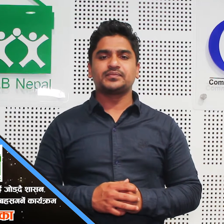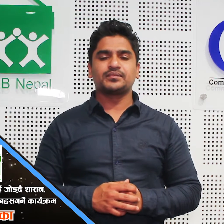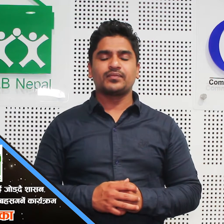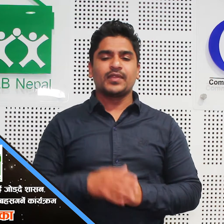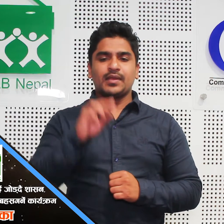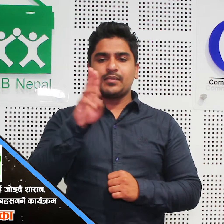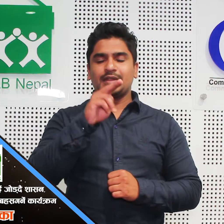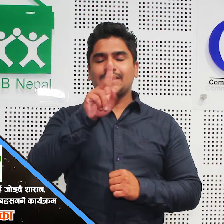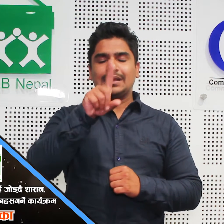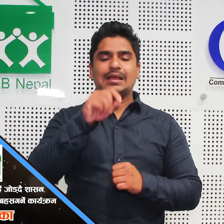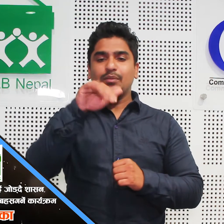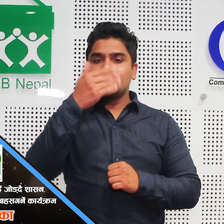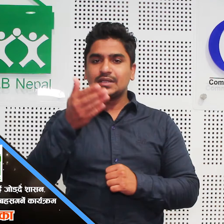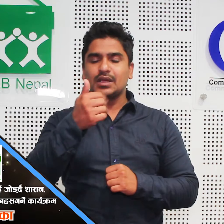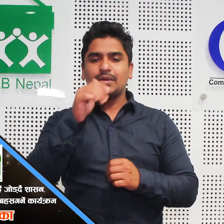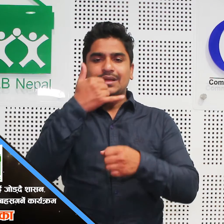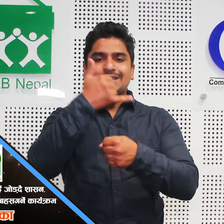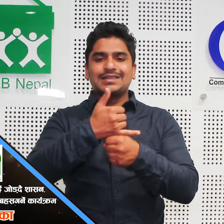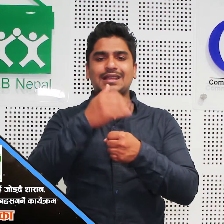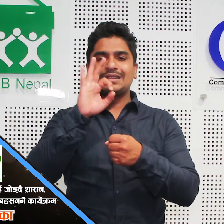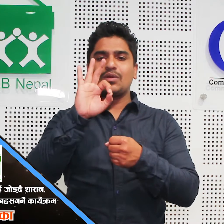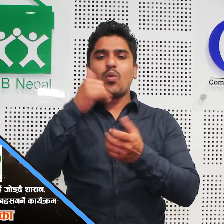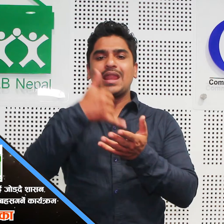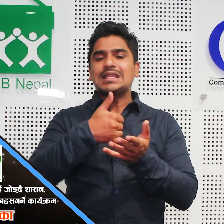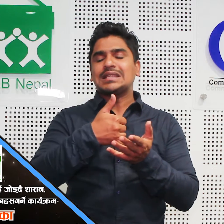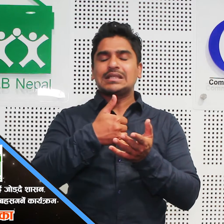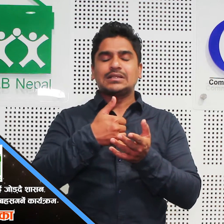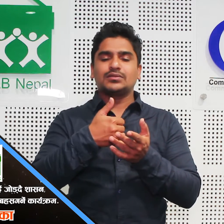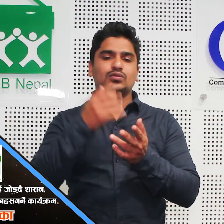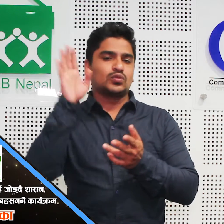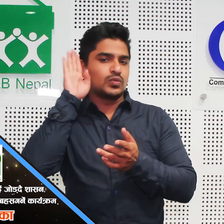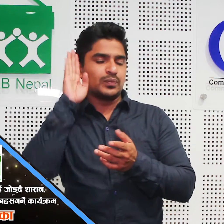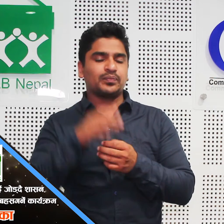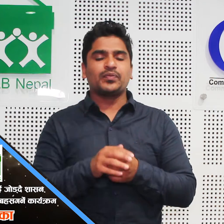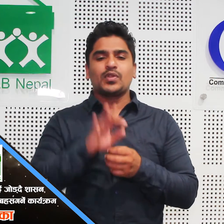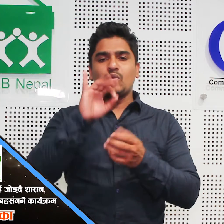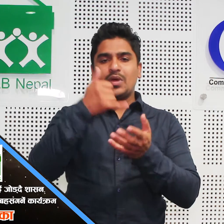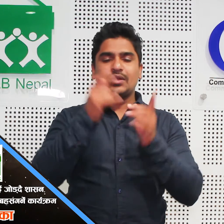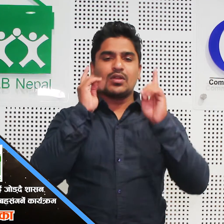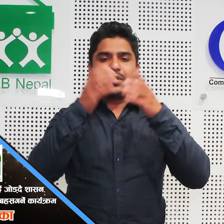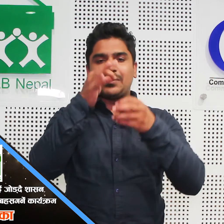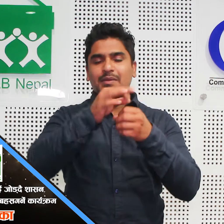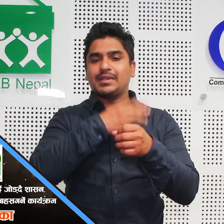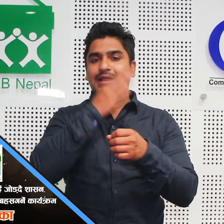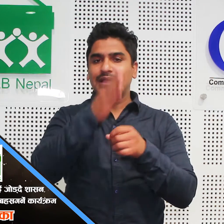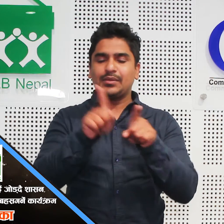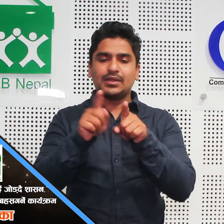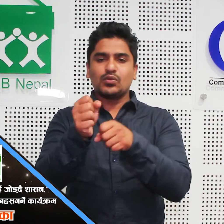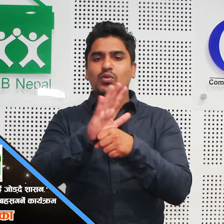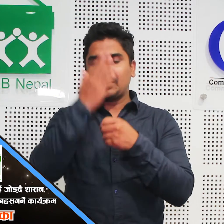मिथिला नगरपालिकापछि अब स्याङ्जाको वालिङ नगरपालिकातर्फ लागौं। वालिङ नगरपालिकाका व्यवसायीले पनि कोरोना महामारीका